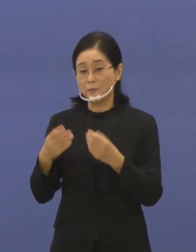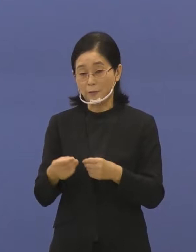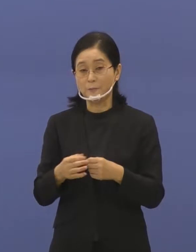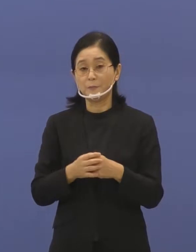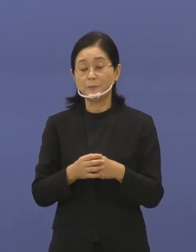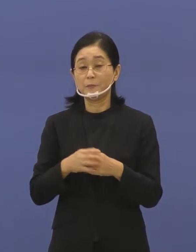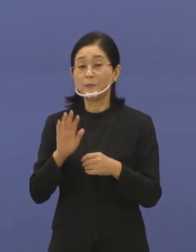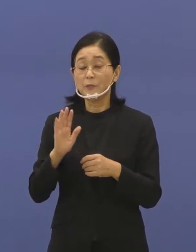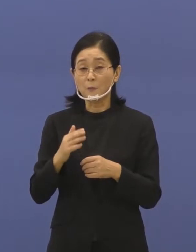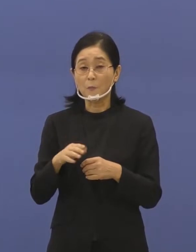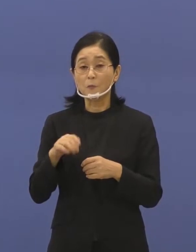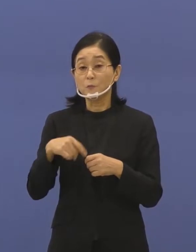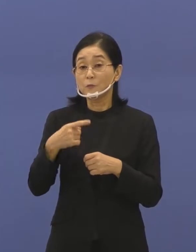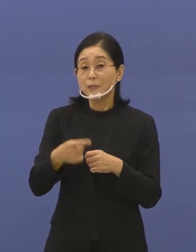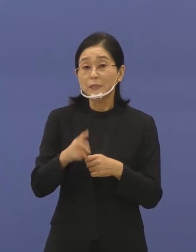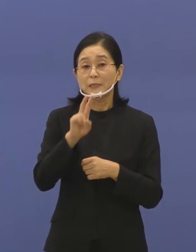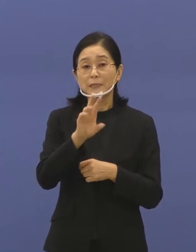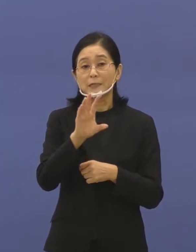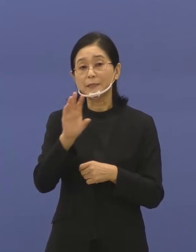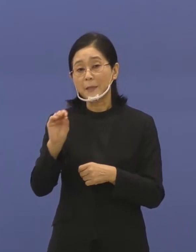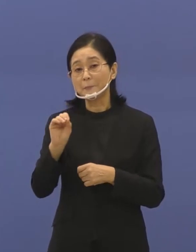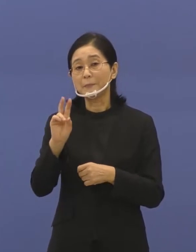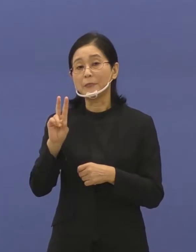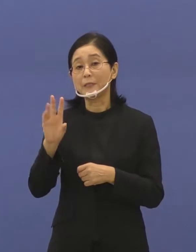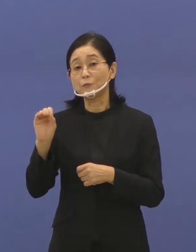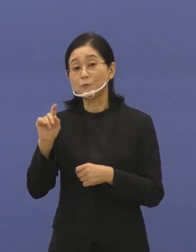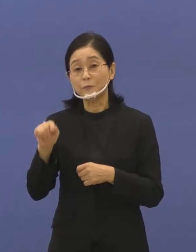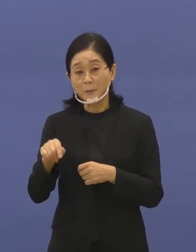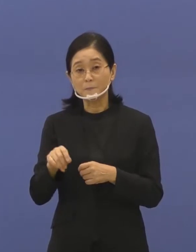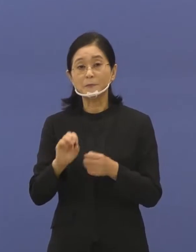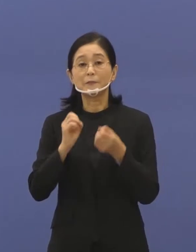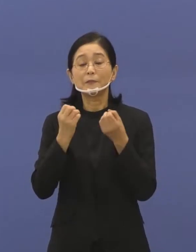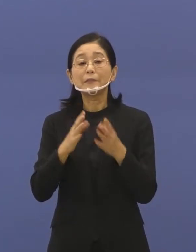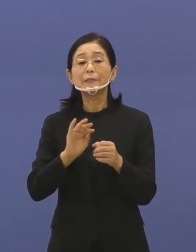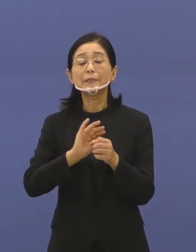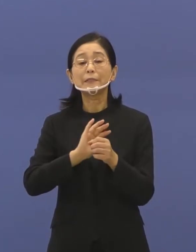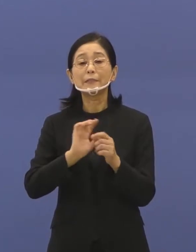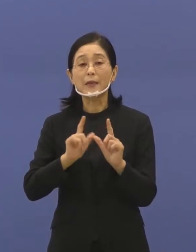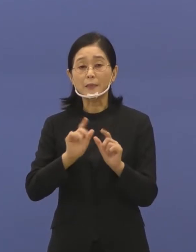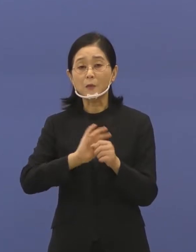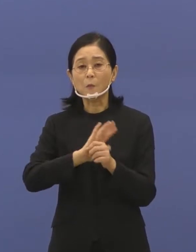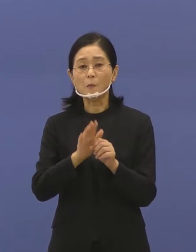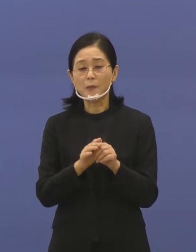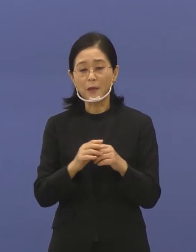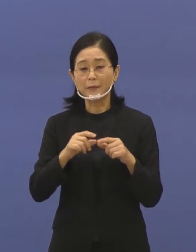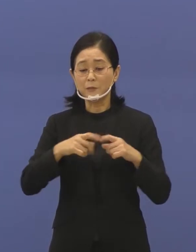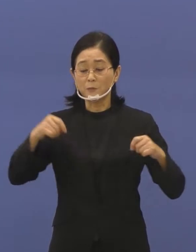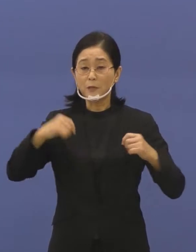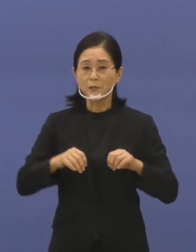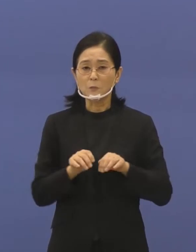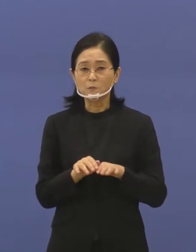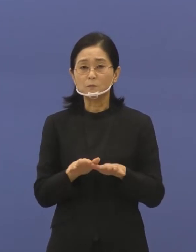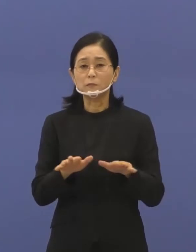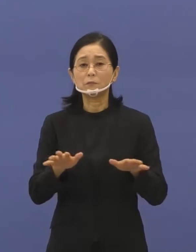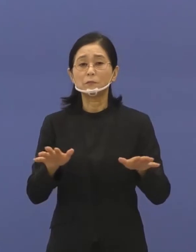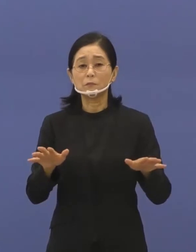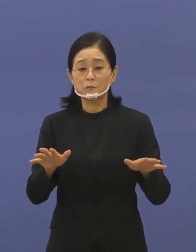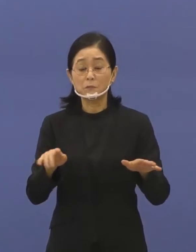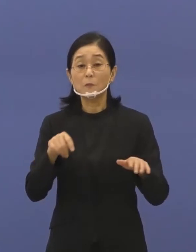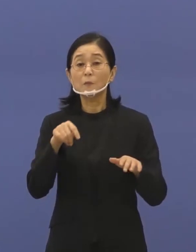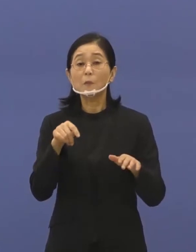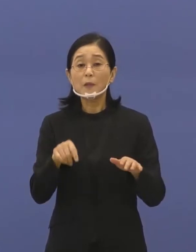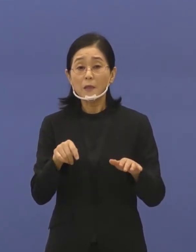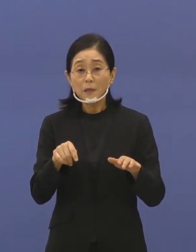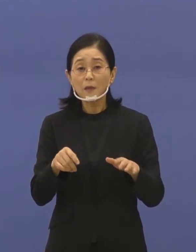明けて、新型コロナウイルスが日本にも広まり、でこの流行が未だ